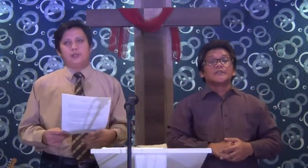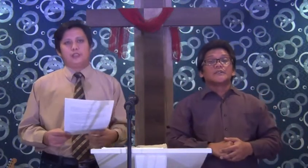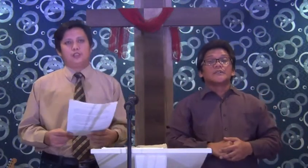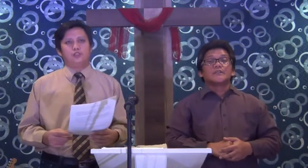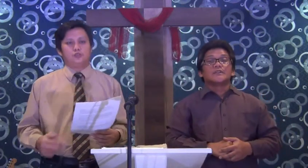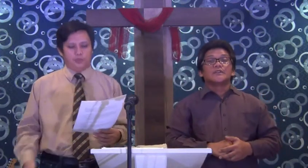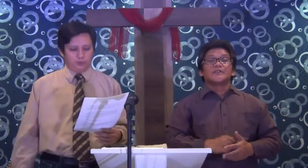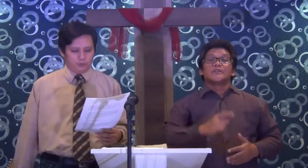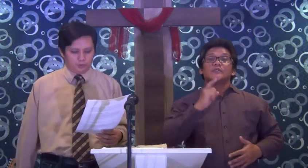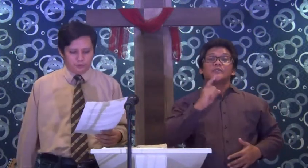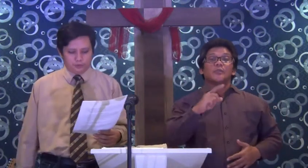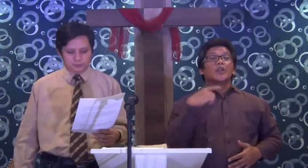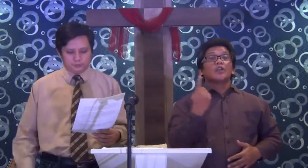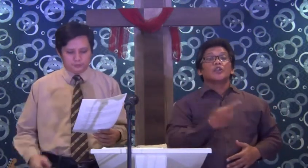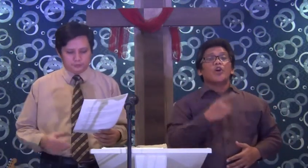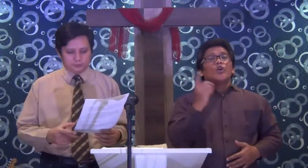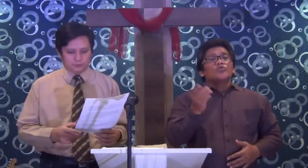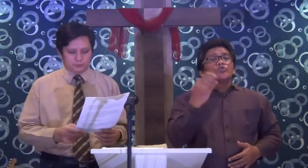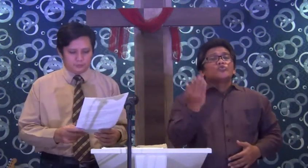supaya kita boleh terus bertumbuh